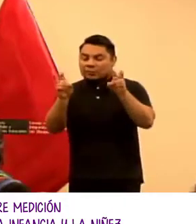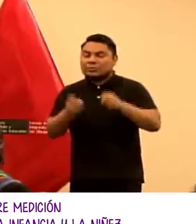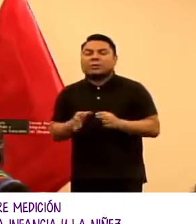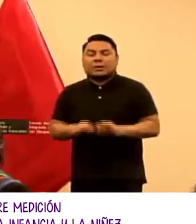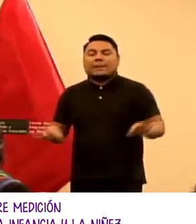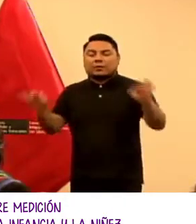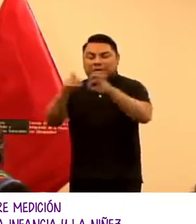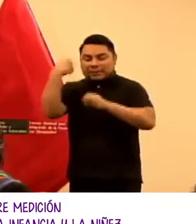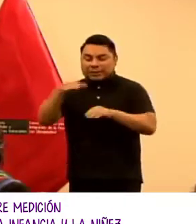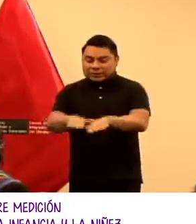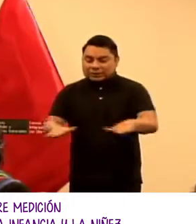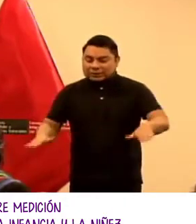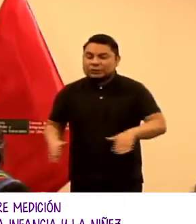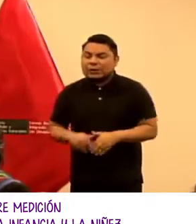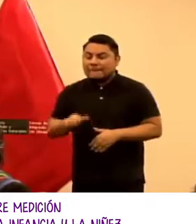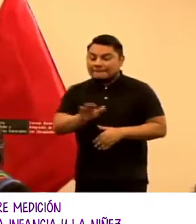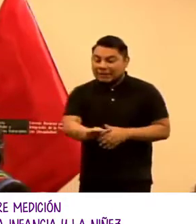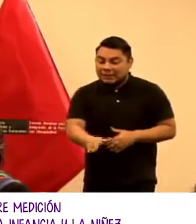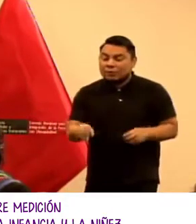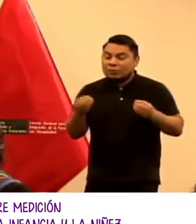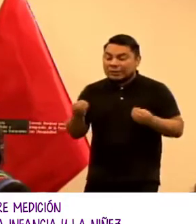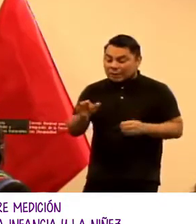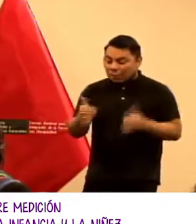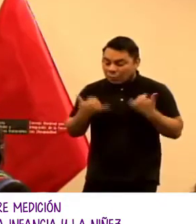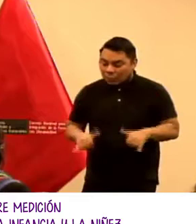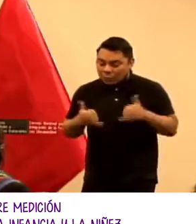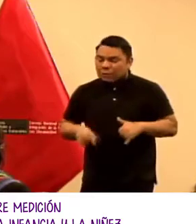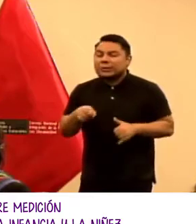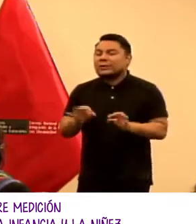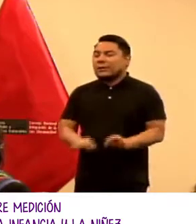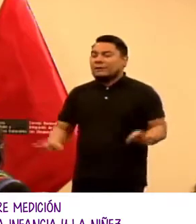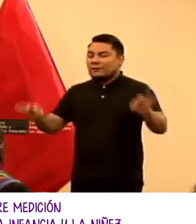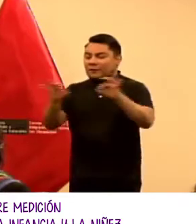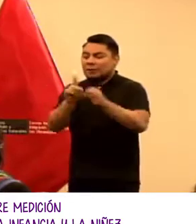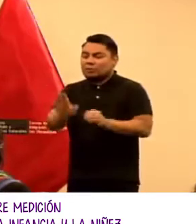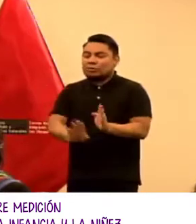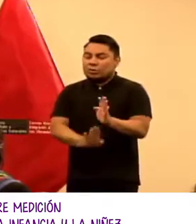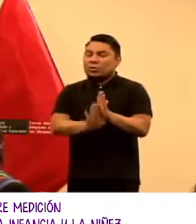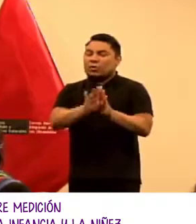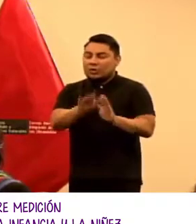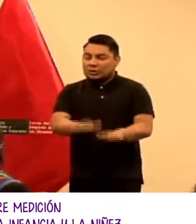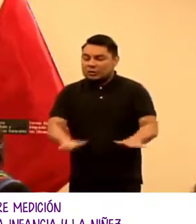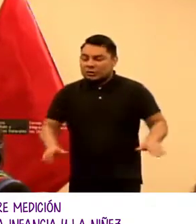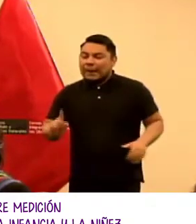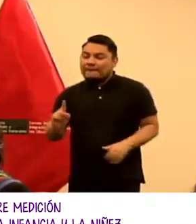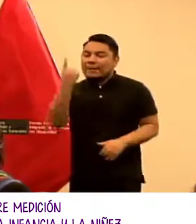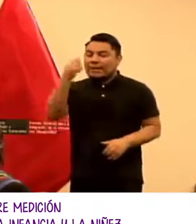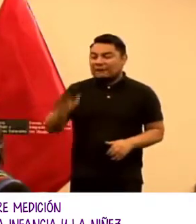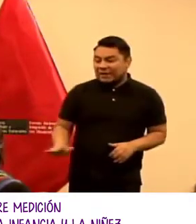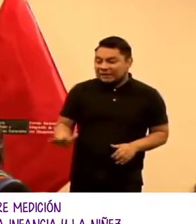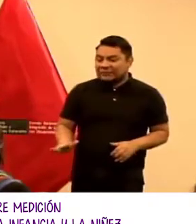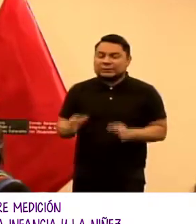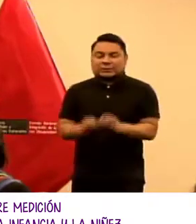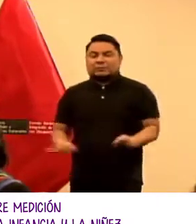importante para los niños pequeños porque el jugar es un pilar fundamental para el desarrollo de los niños en la primera infancia. Entonces